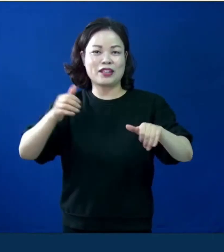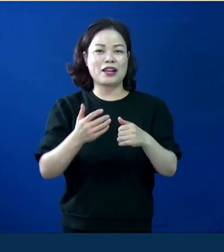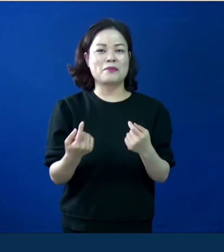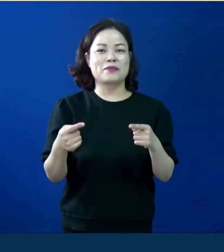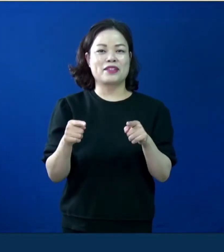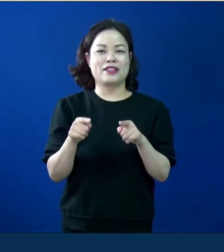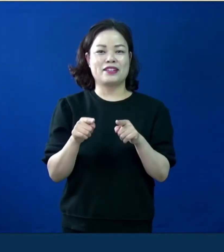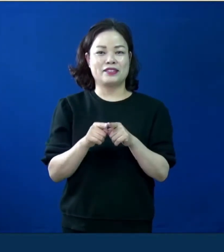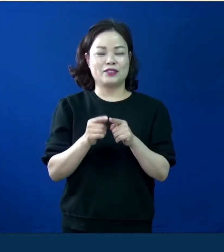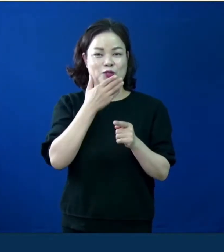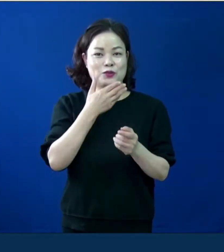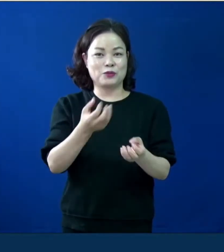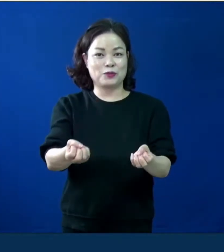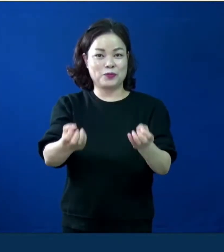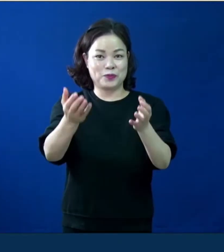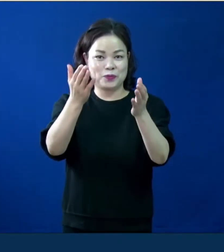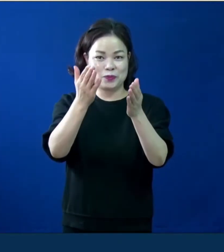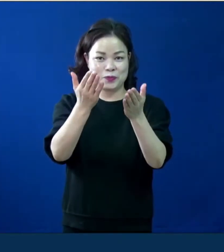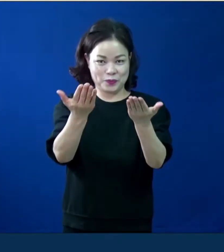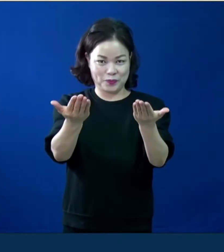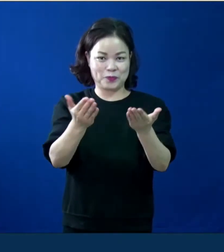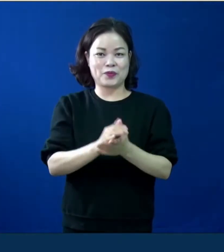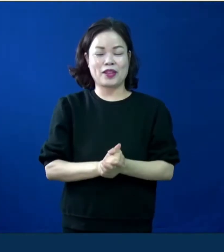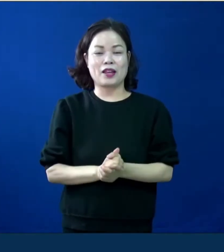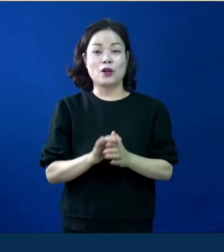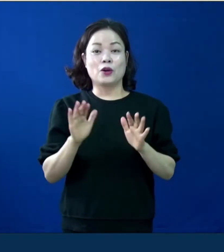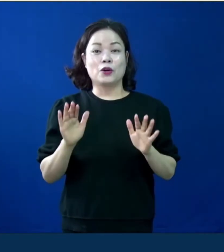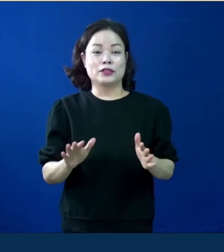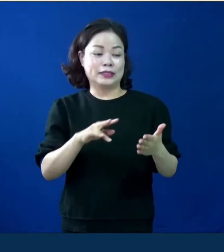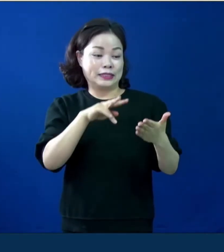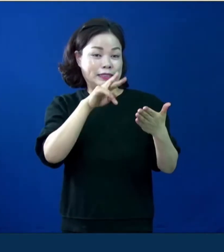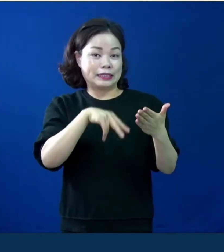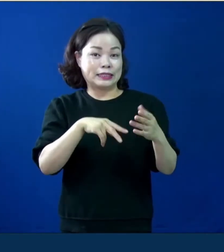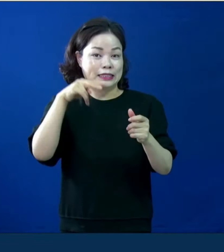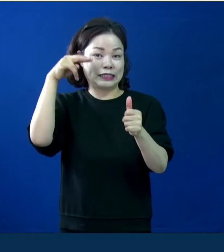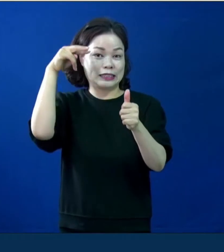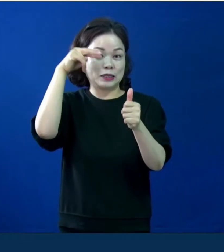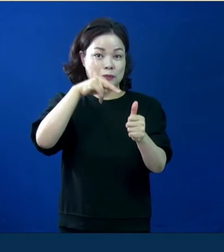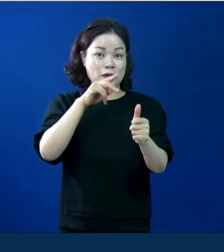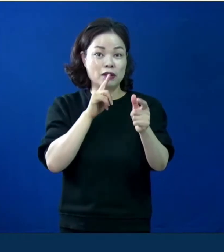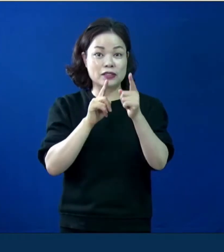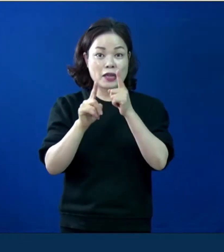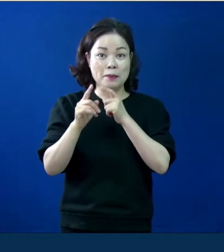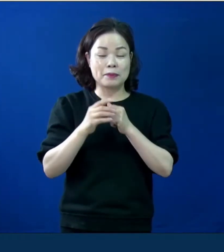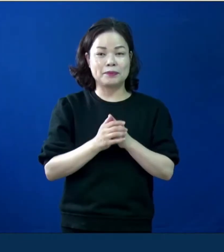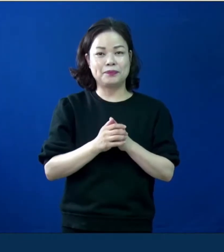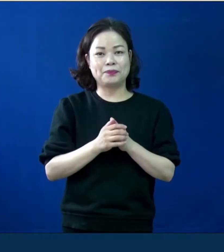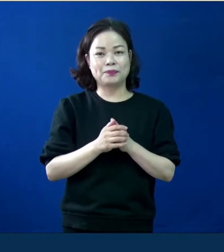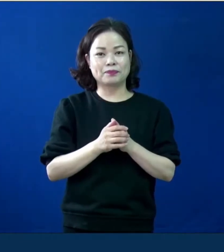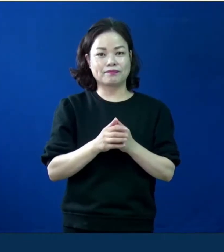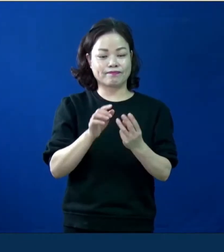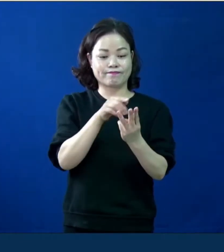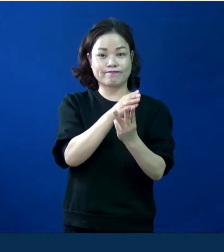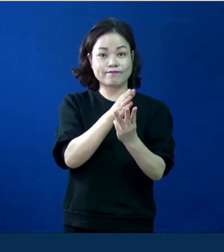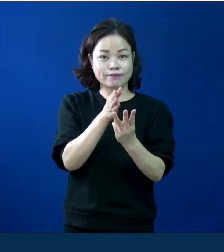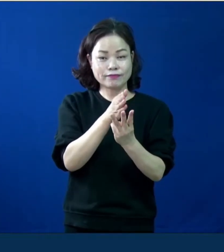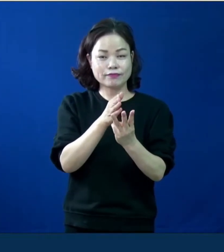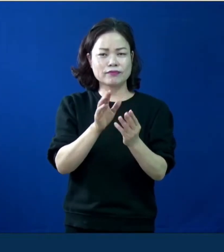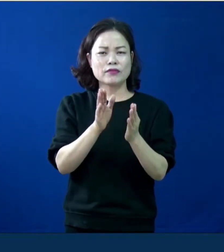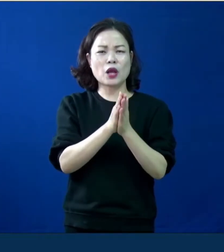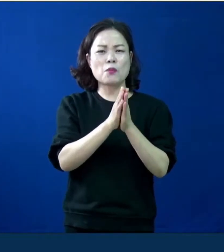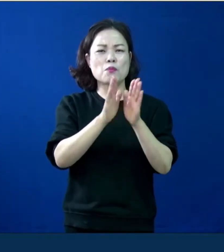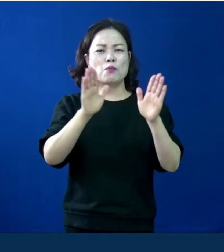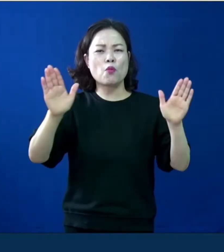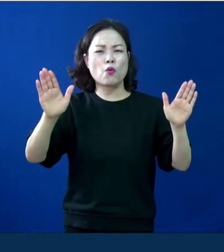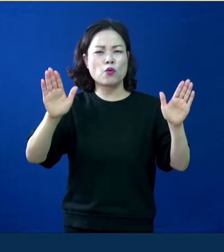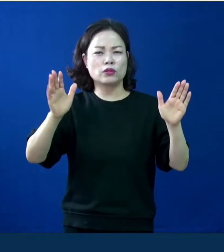함께 하시기를 축복합니다. 우리가 읽은 신명기의 말씀은 세 편으로 된 모세의